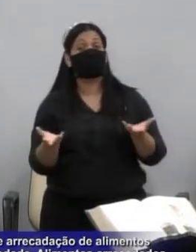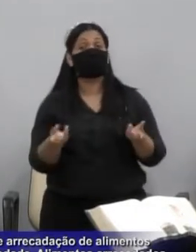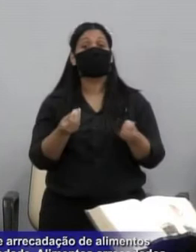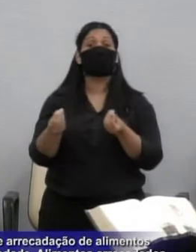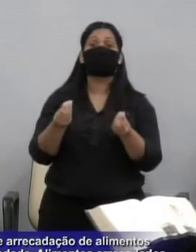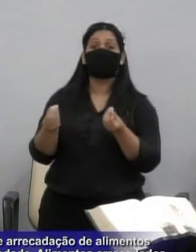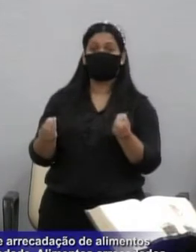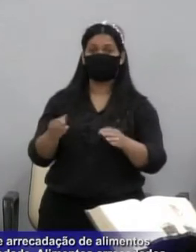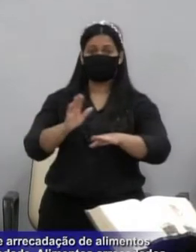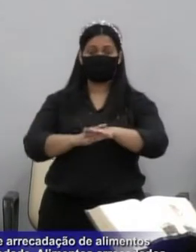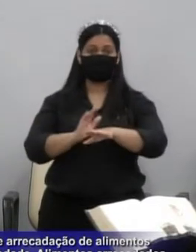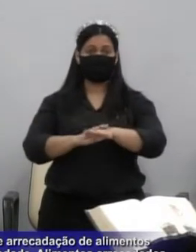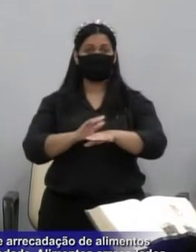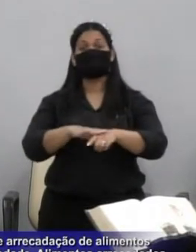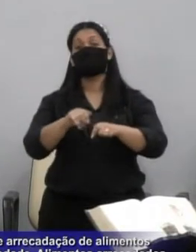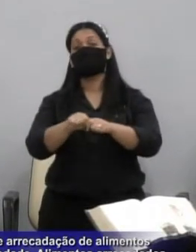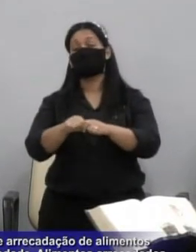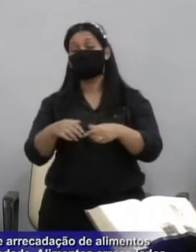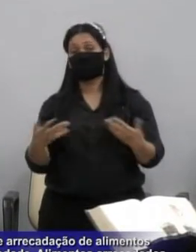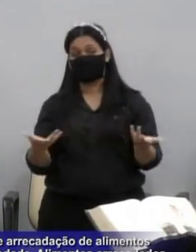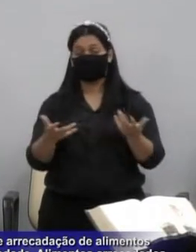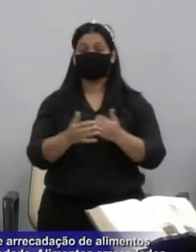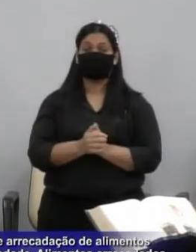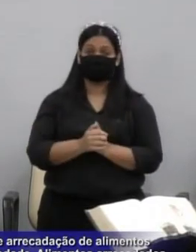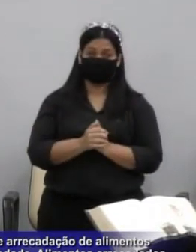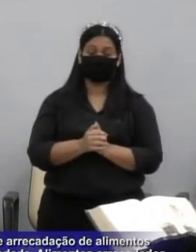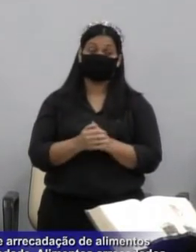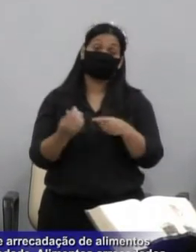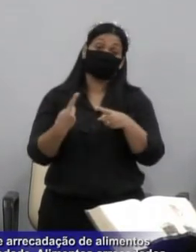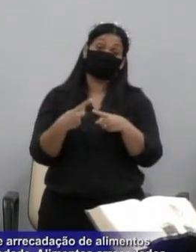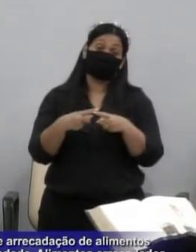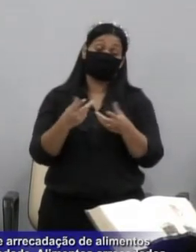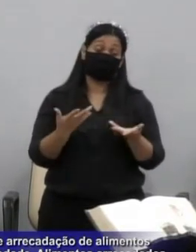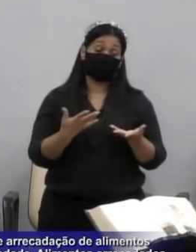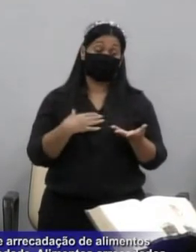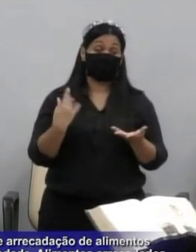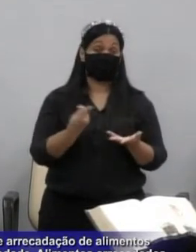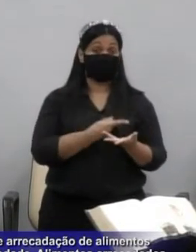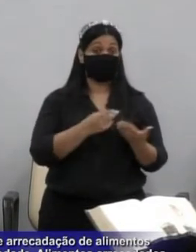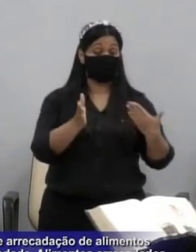sua atividade. Nós realmente saímos de um lockdown